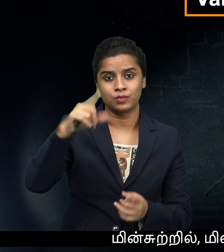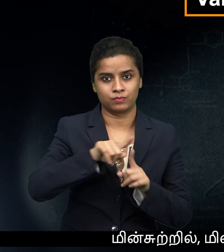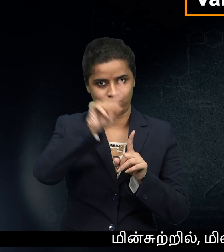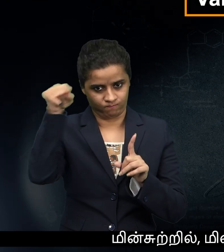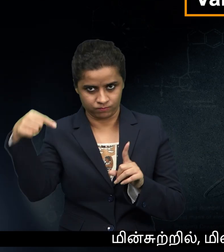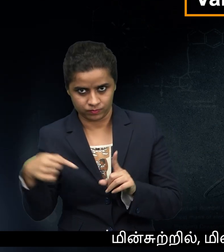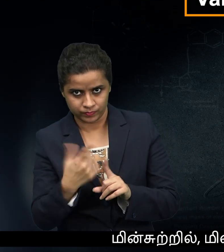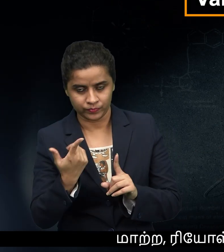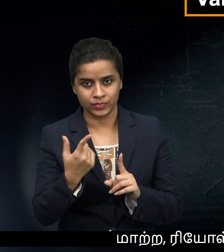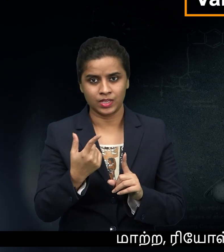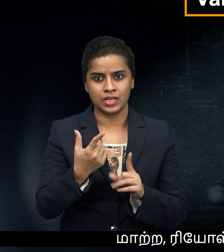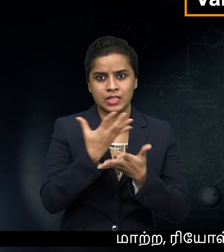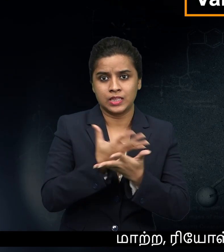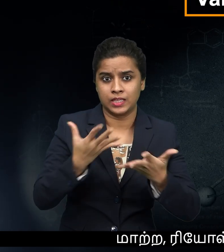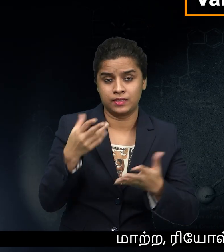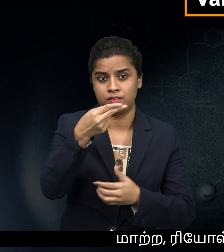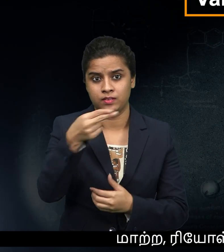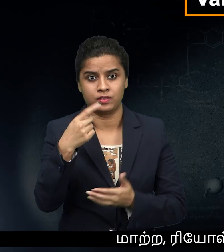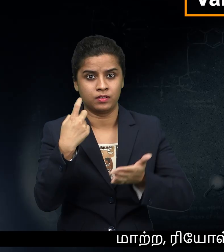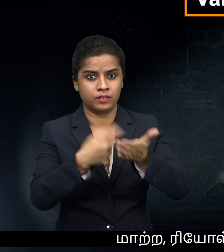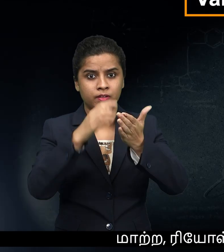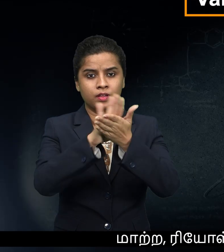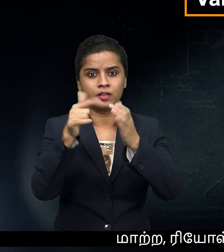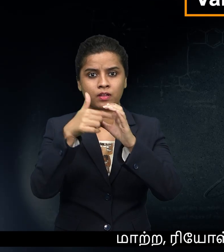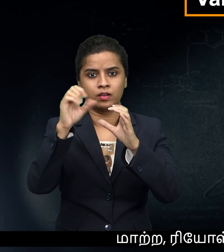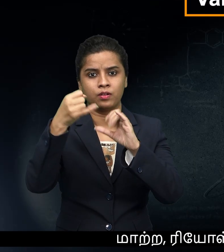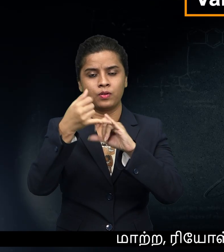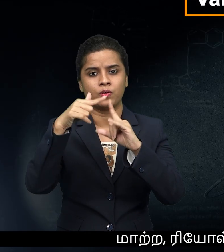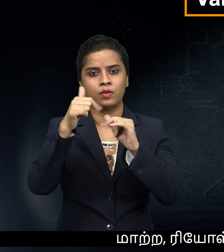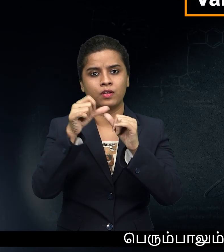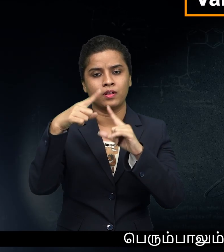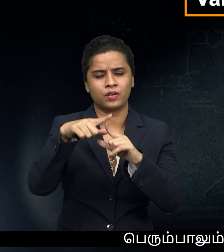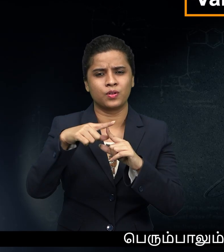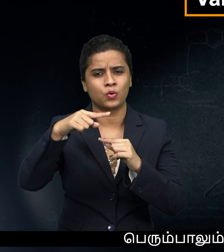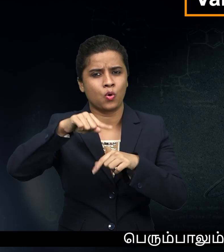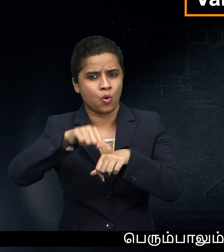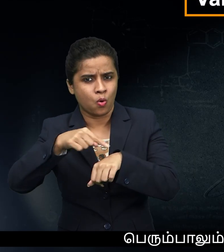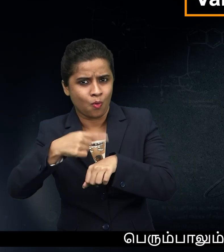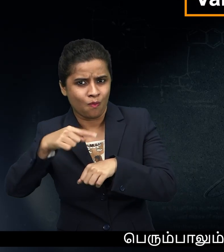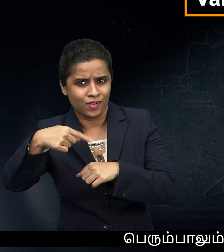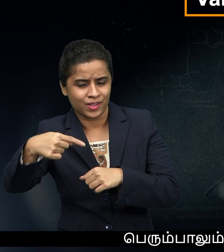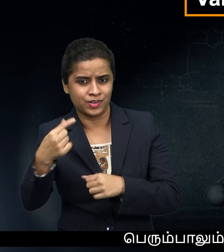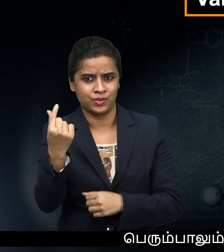மின்சுற்றில் உள்ள எதிர்ப்பை மாற்ற ரியோஸ்டாட் எனப்படும் சாதனம் பெரும்பாலும் பயன்படுத்தப்படுகிறது.